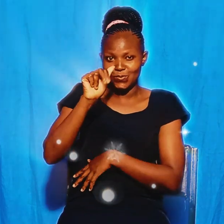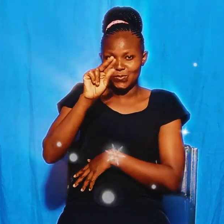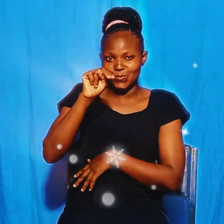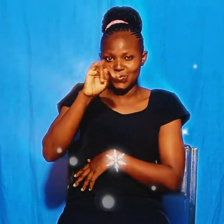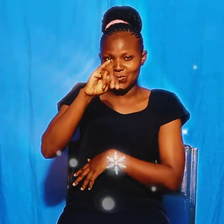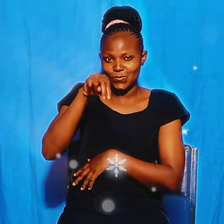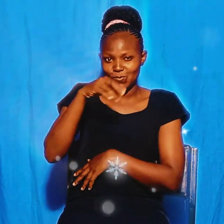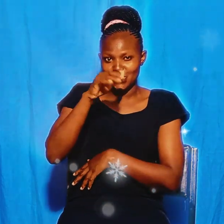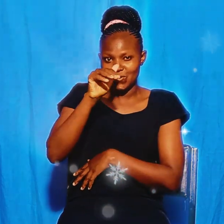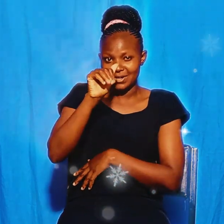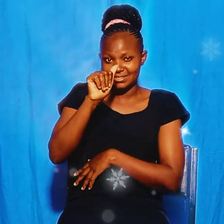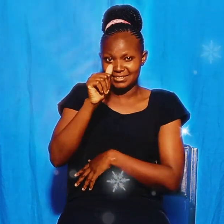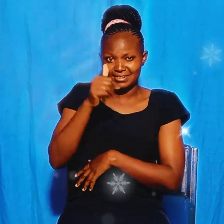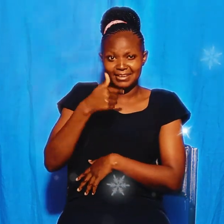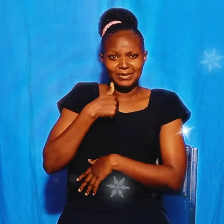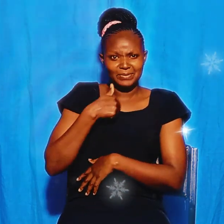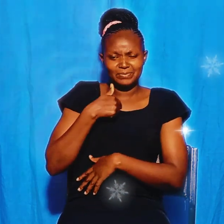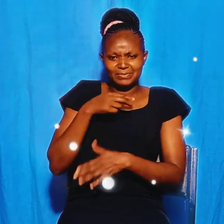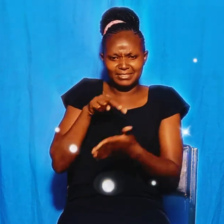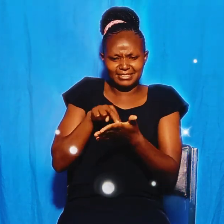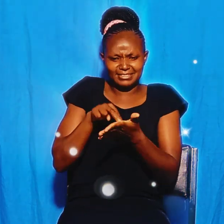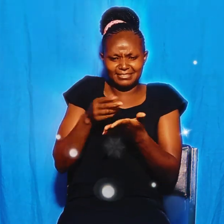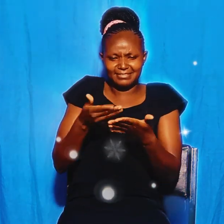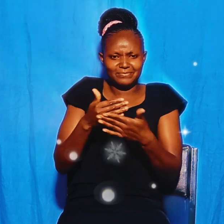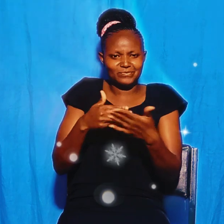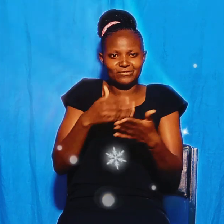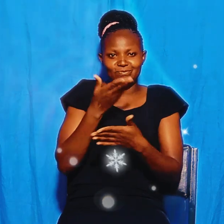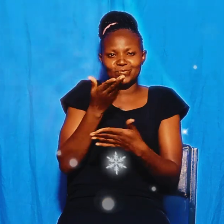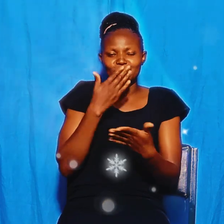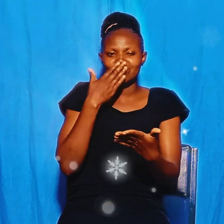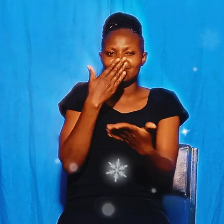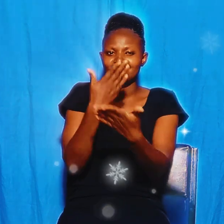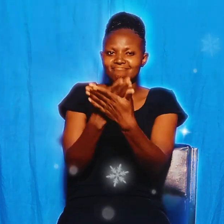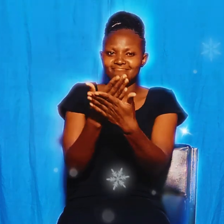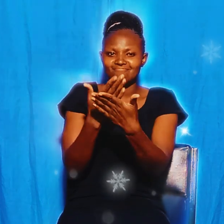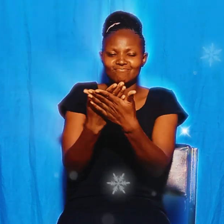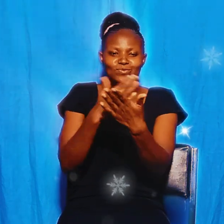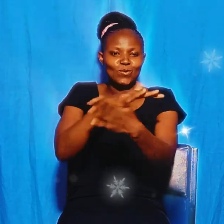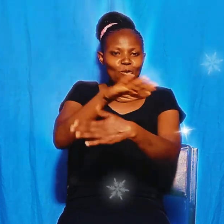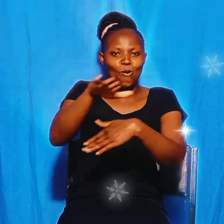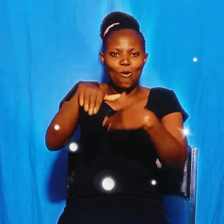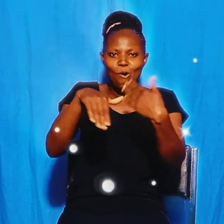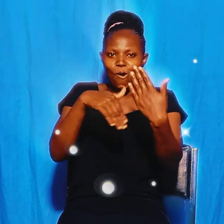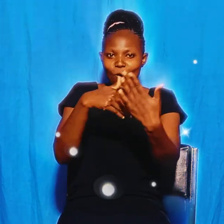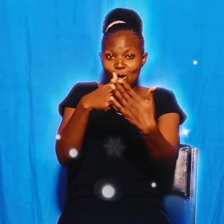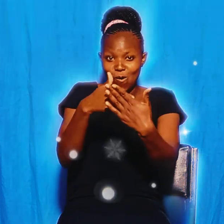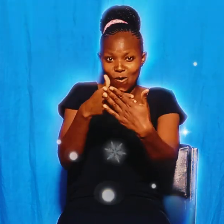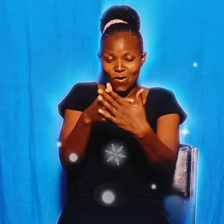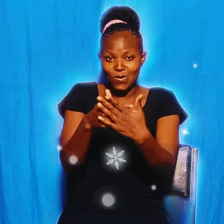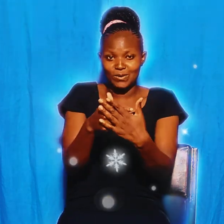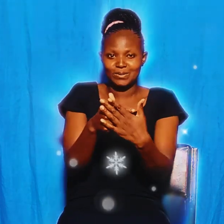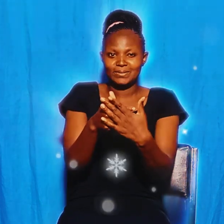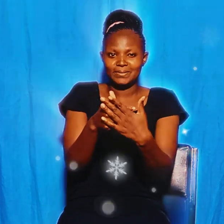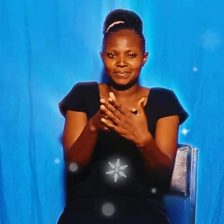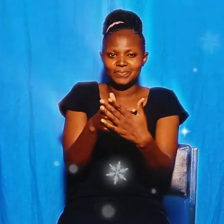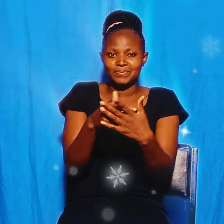na niunga ni tebaambe wenyu kumutu mgea mubea amwe wanthe, na munomono kula kuingai